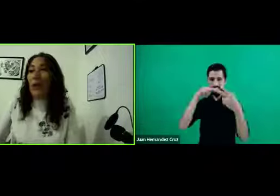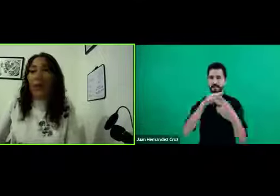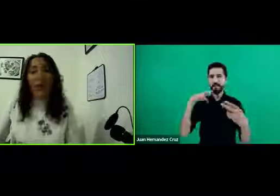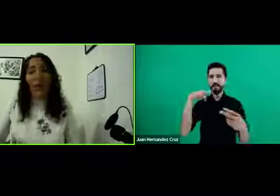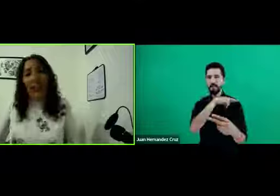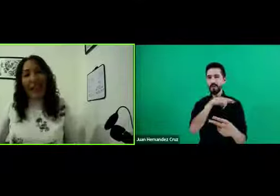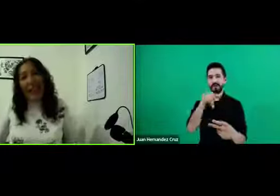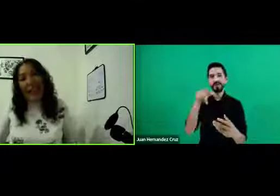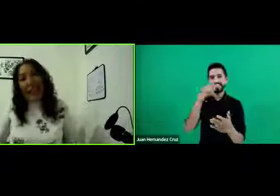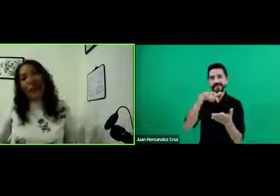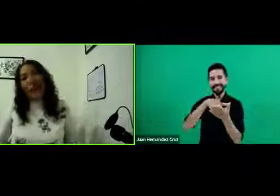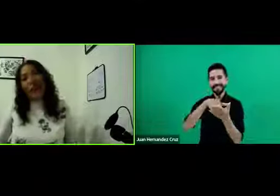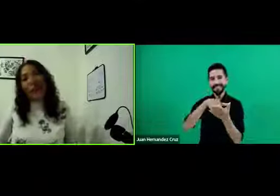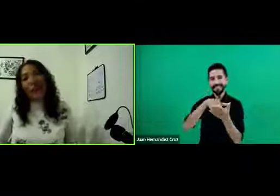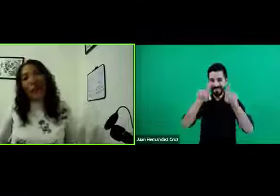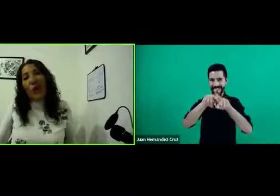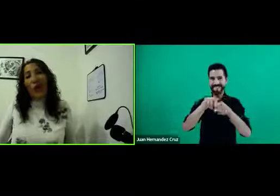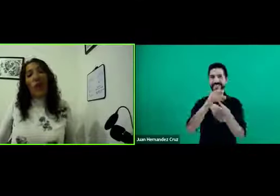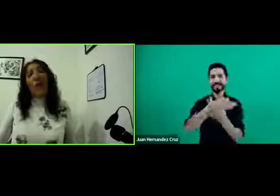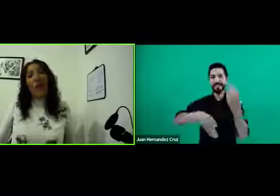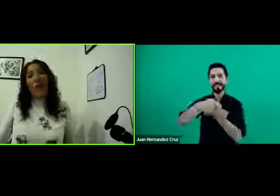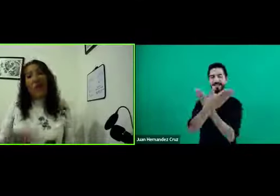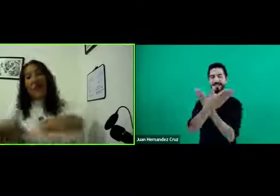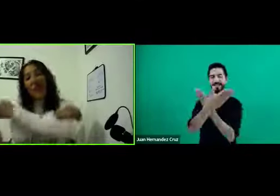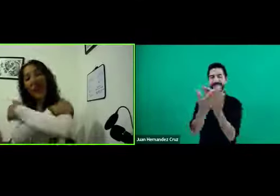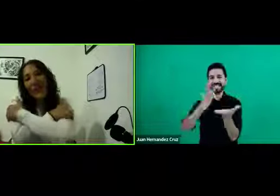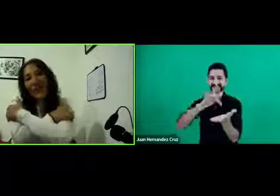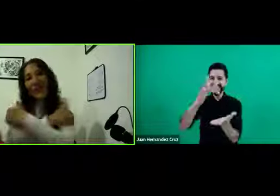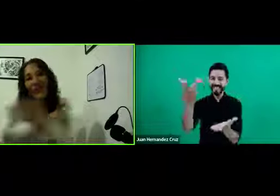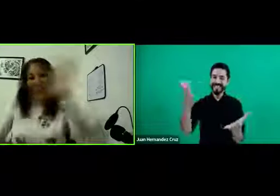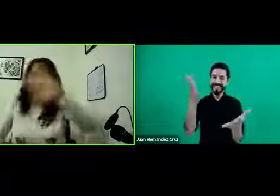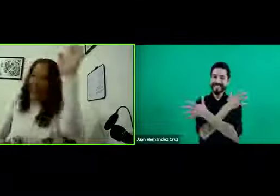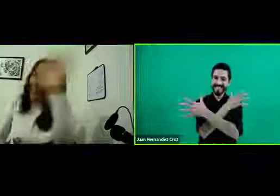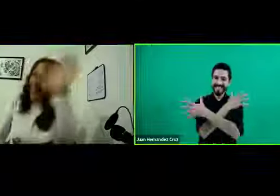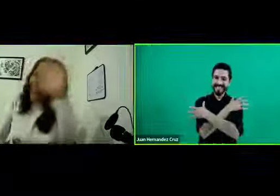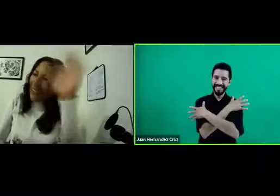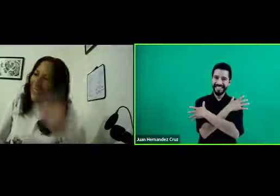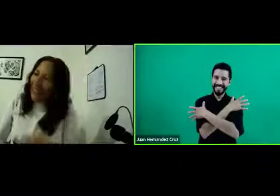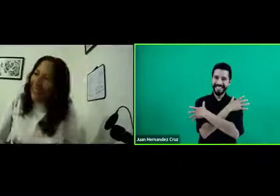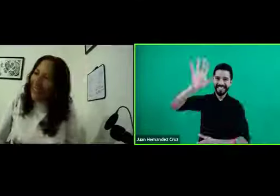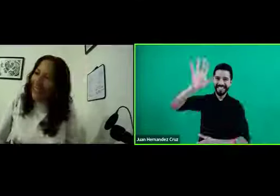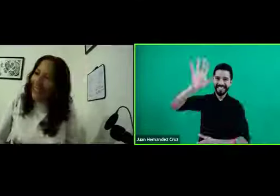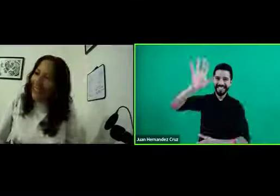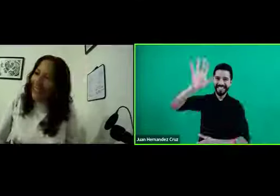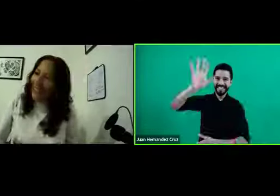neuroespacio. Les agradezco mucho. Un abrazo. Adiós.